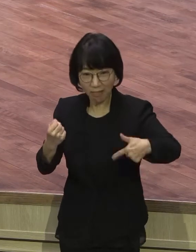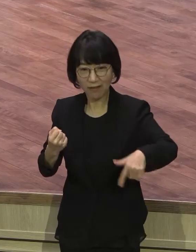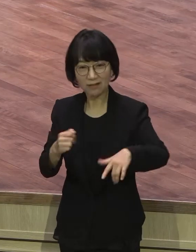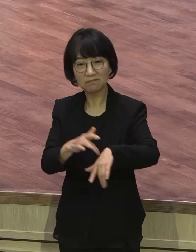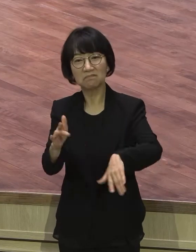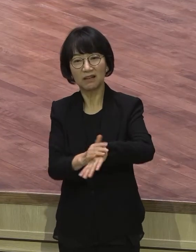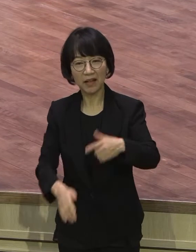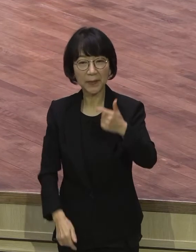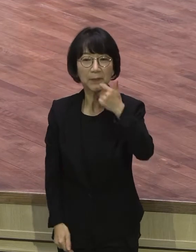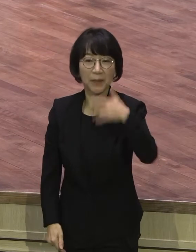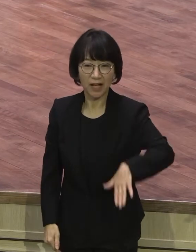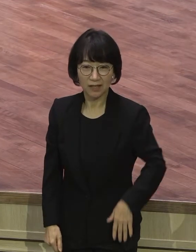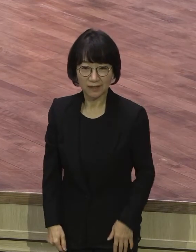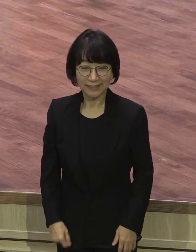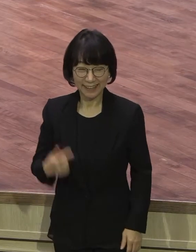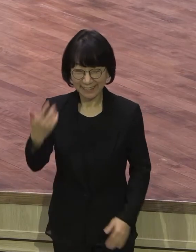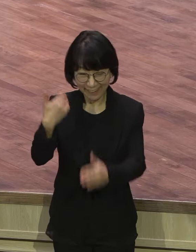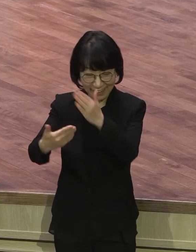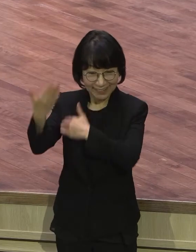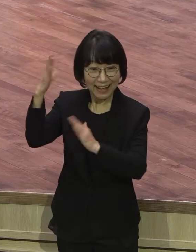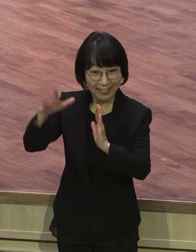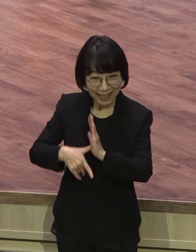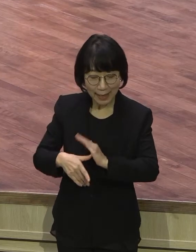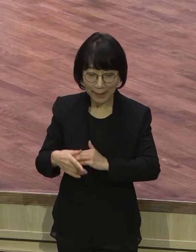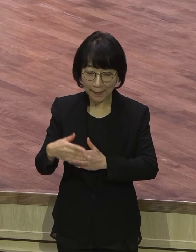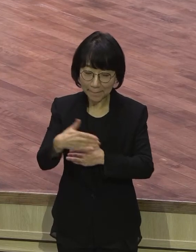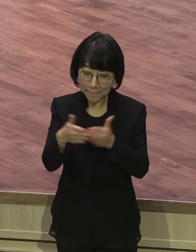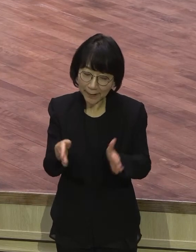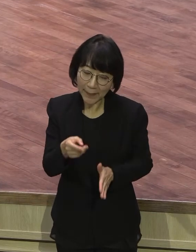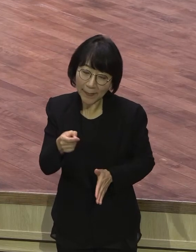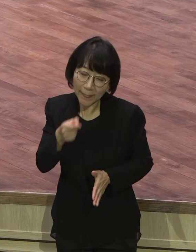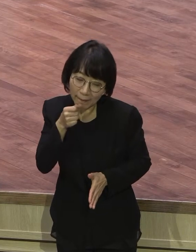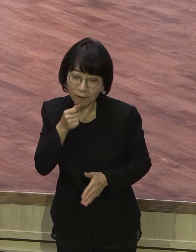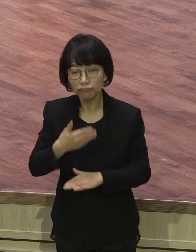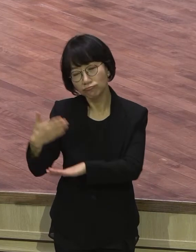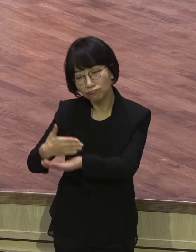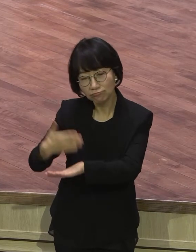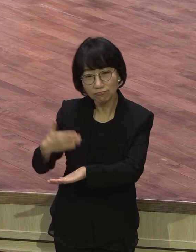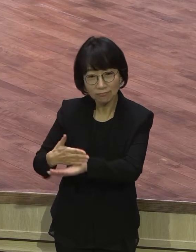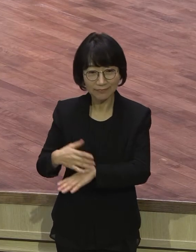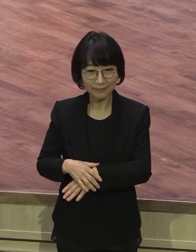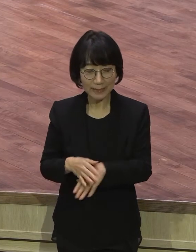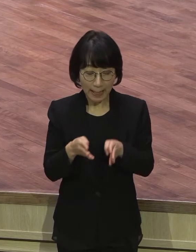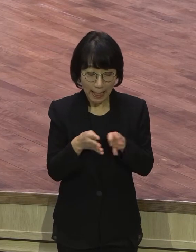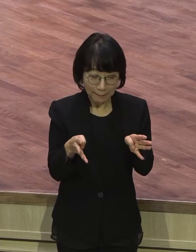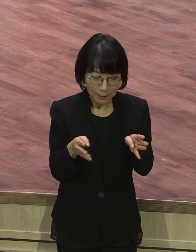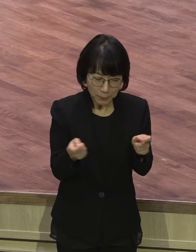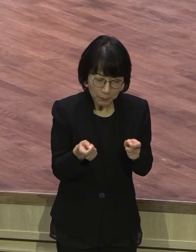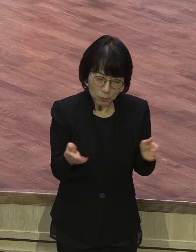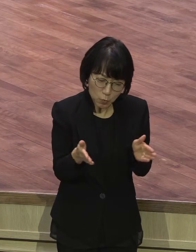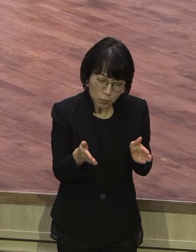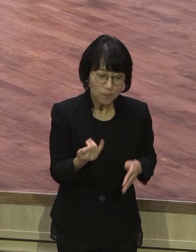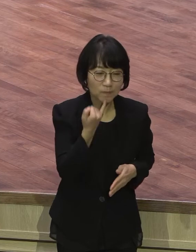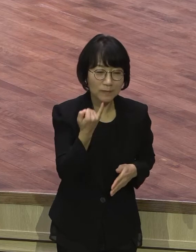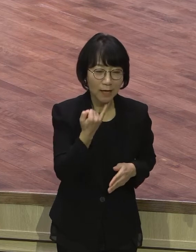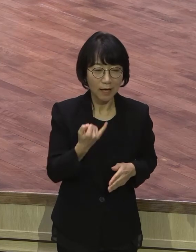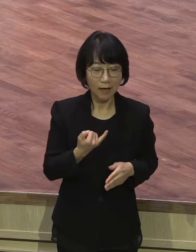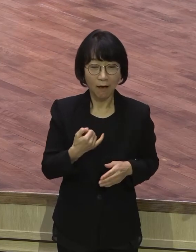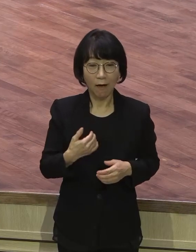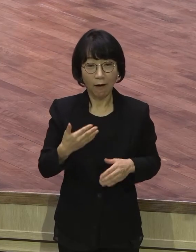옛날에는 그저 단칸방에 살아도 감사하고, 25평 살아도 감사하고, 그저 35평 살아도, 아휴, 이게